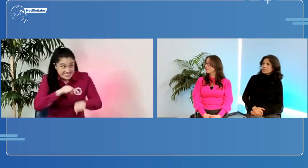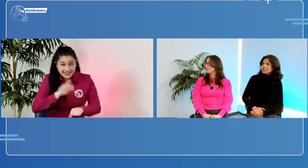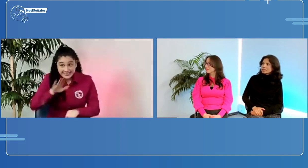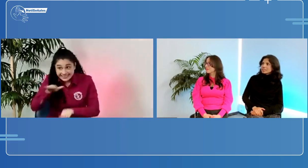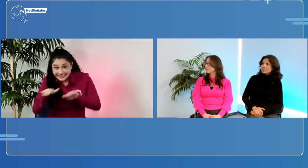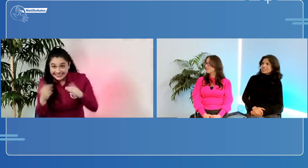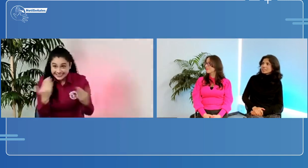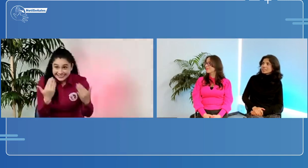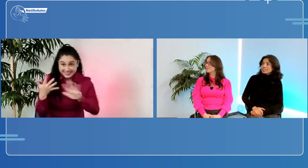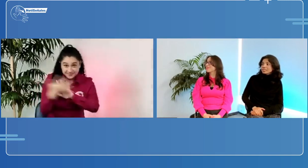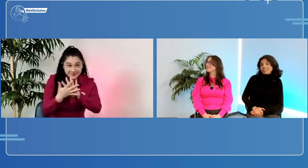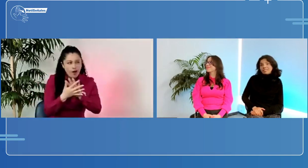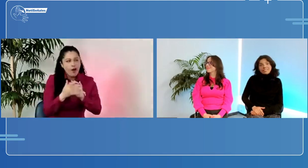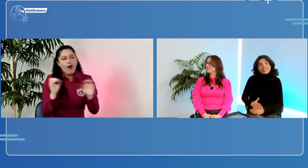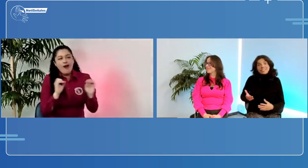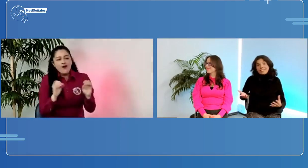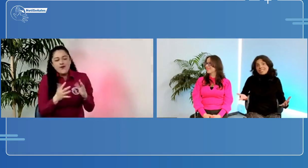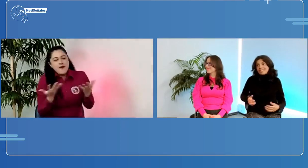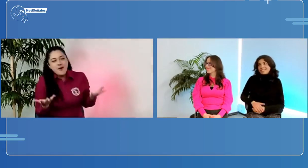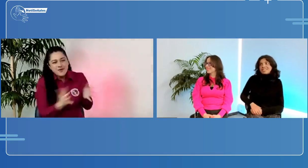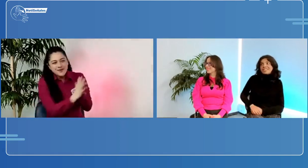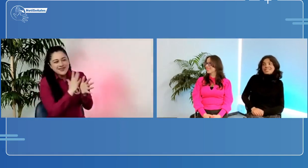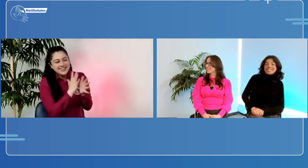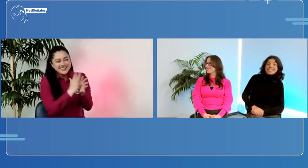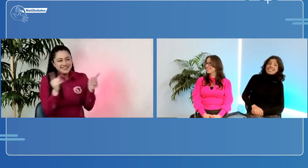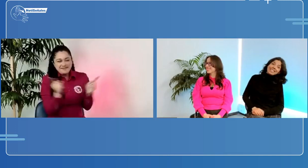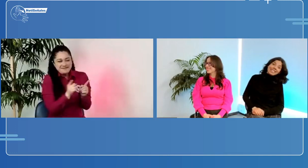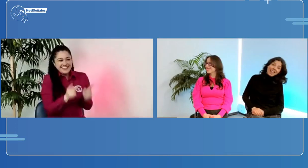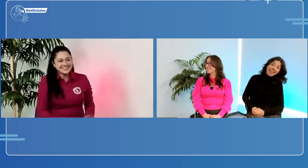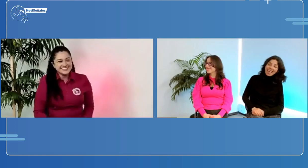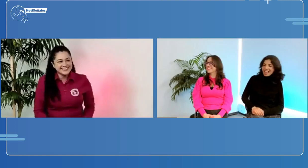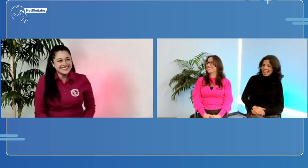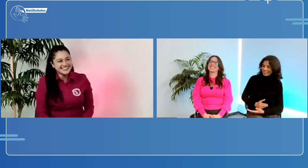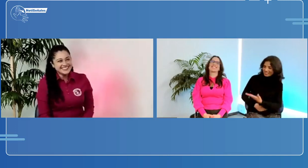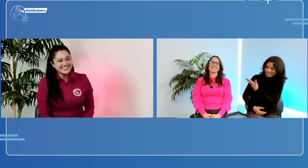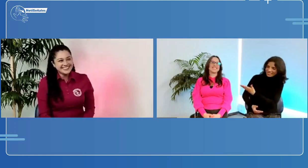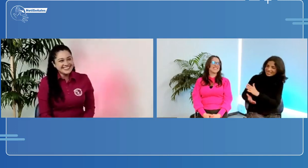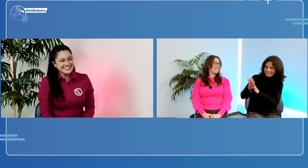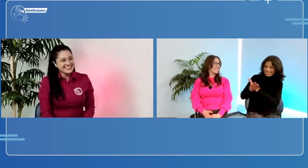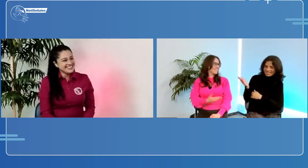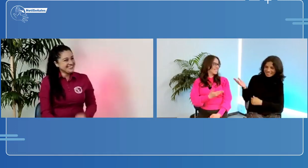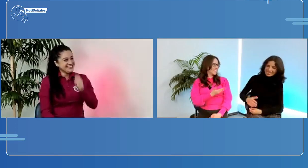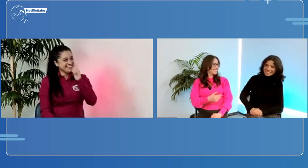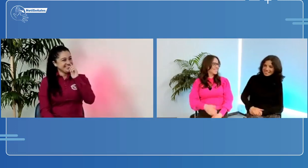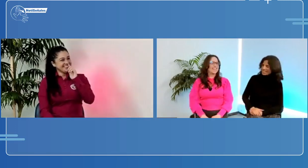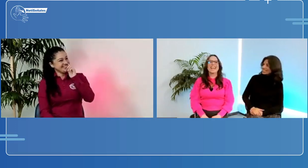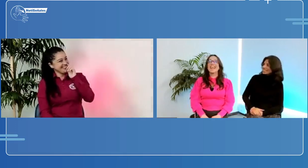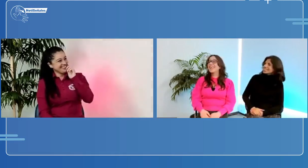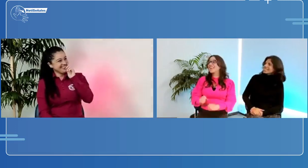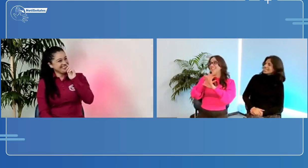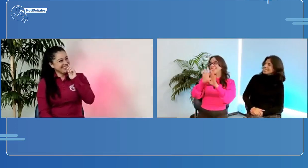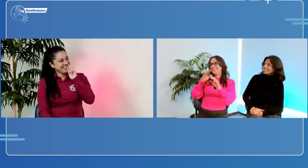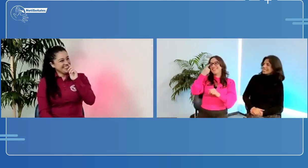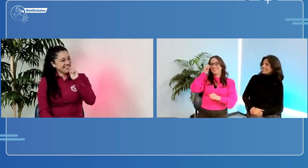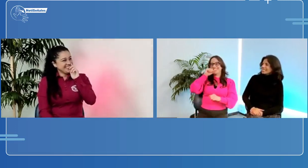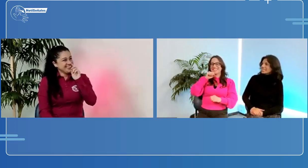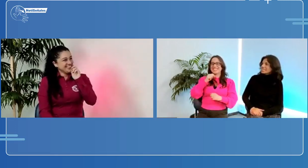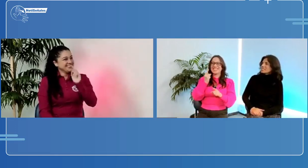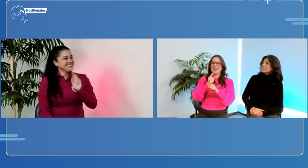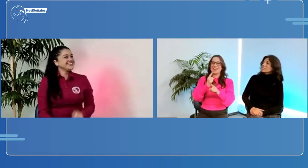una pregunta a ustedes si estuvieran haciendo esta gestión o cuéntenme un poquito cómo fue este Claro. proceso. Creo que Cuéntale, Julieta me les cuéntale. puede contar. Claro,